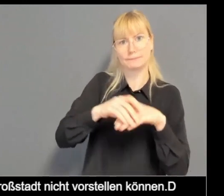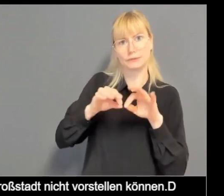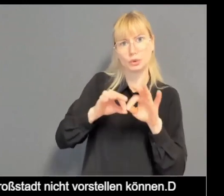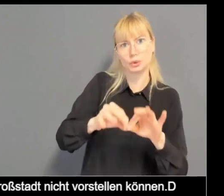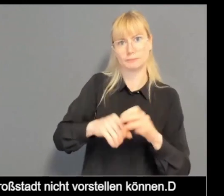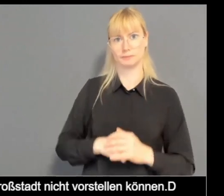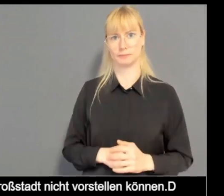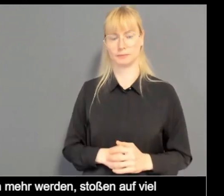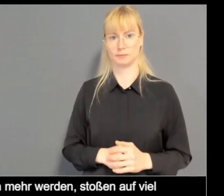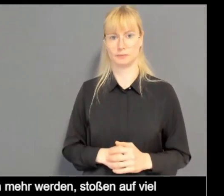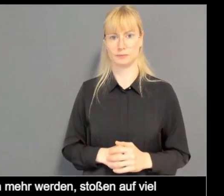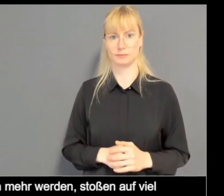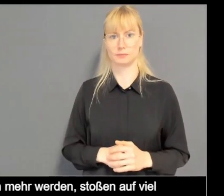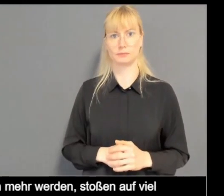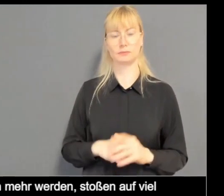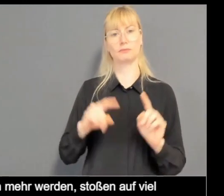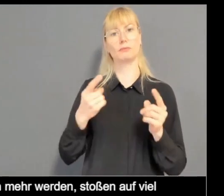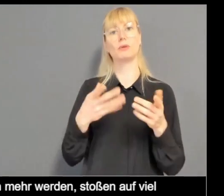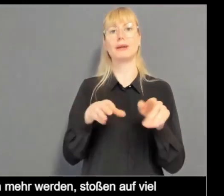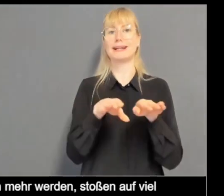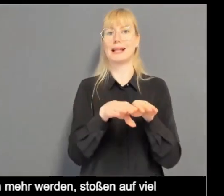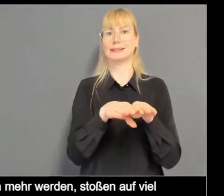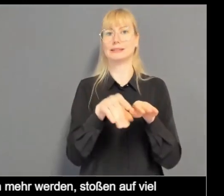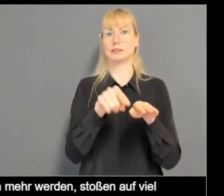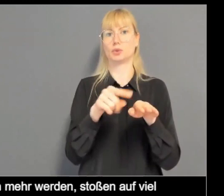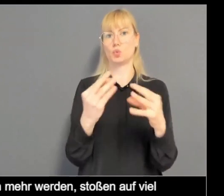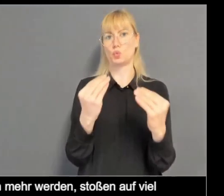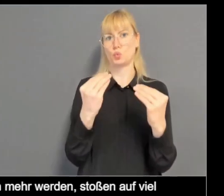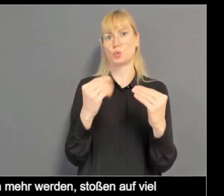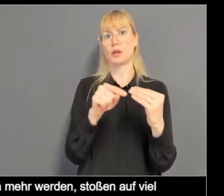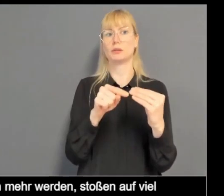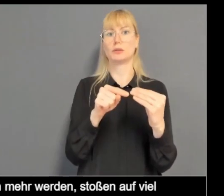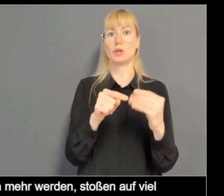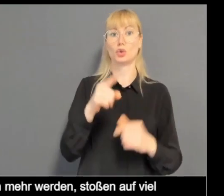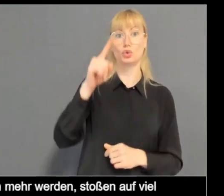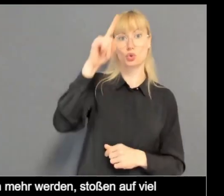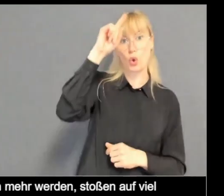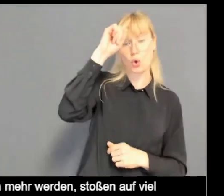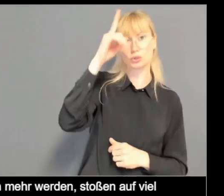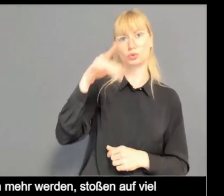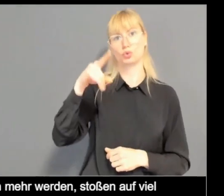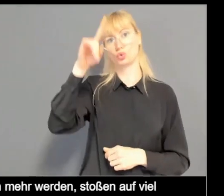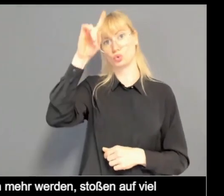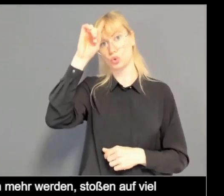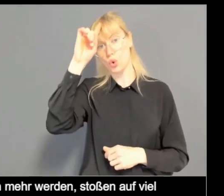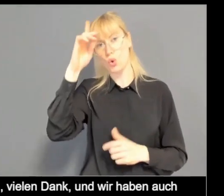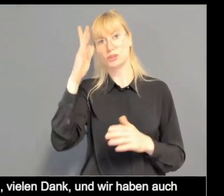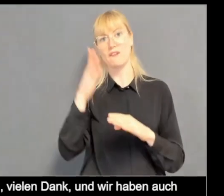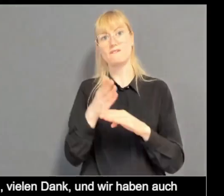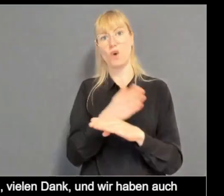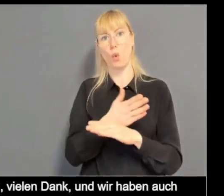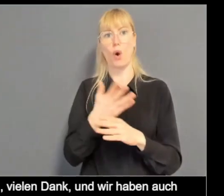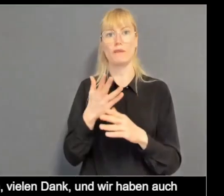entsprechend aufzufangen. Dann zweitens, was es jetzt schon gibt, die Aufnahme in besondere Klassen und Unterrichtsgruppen, genannt von